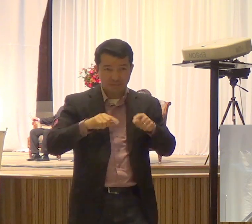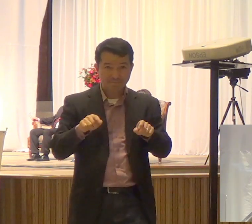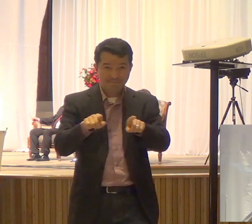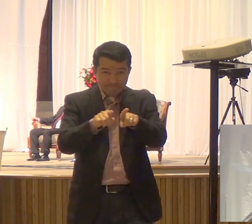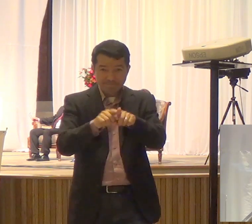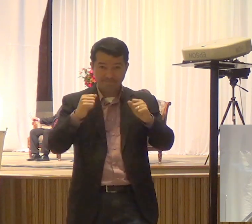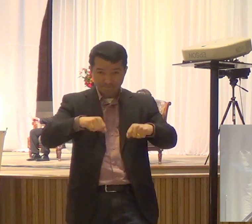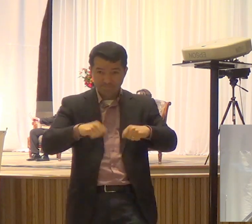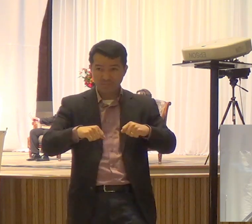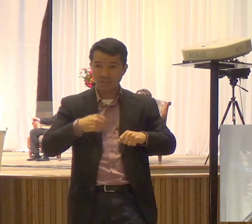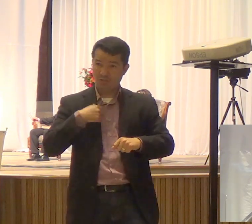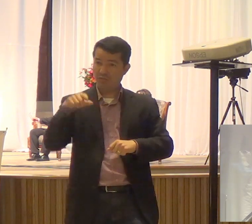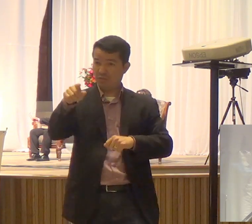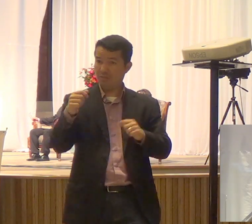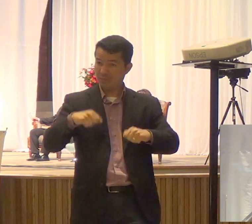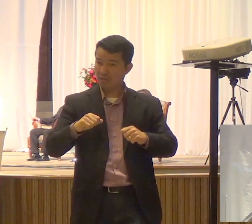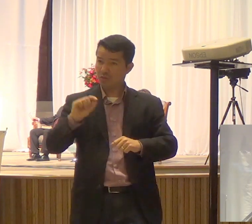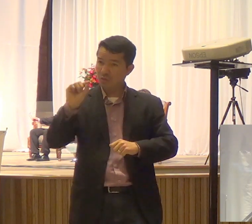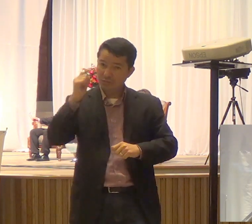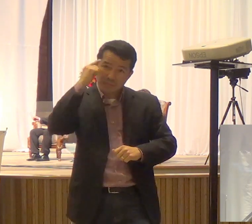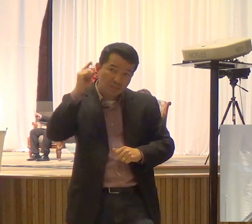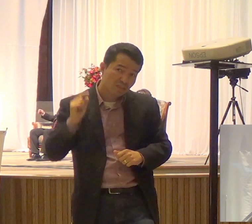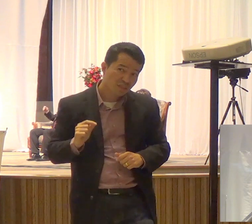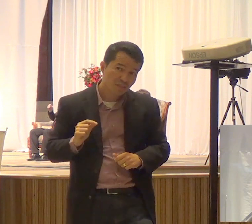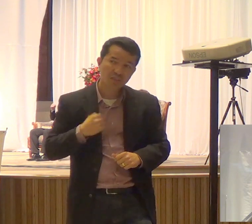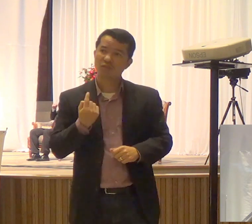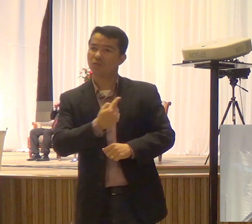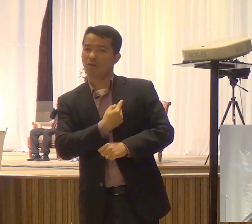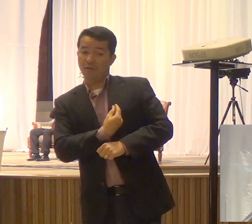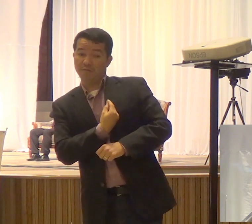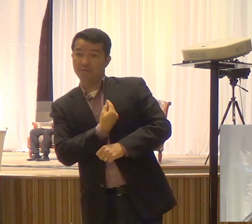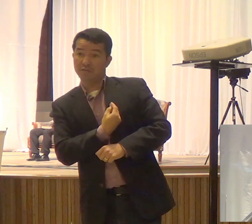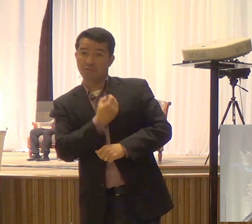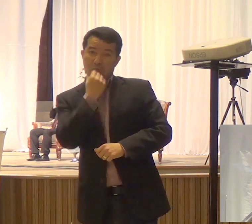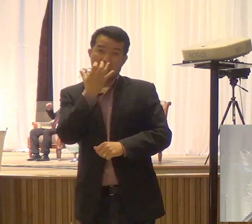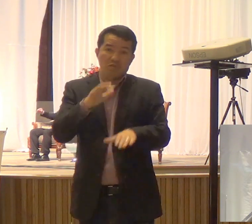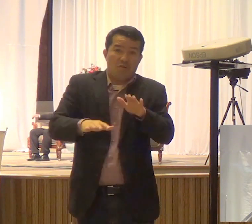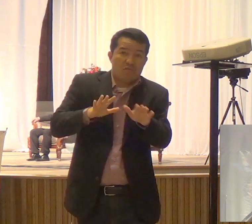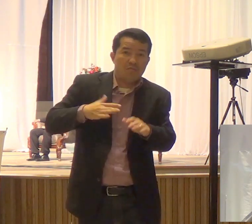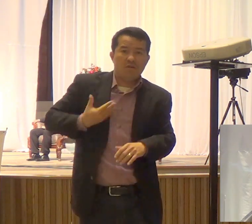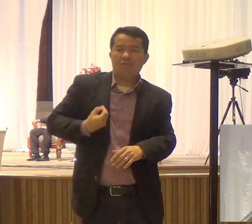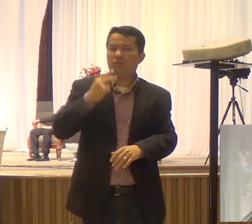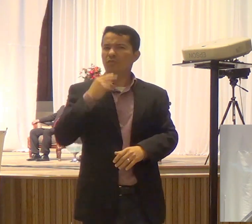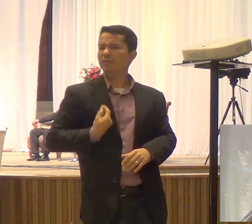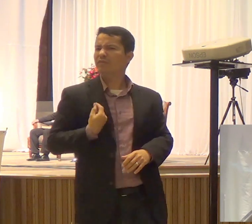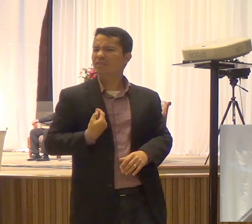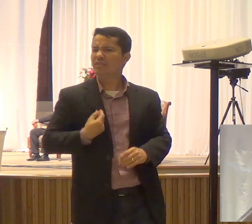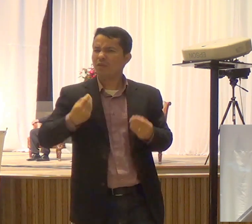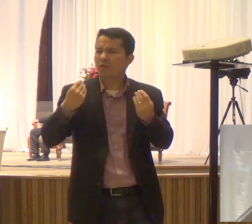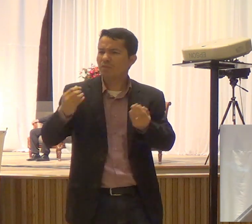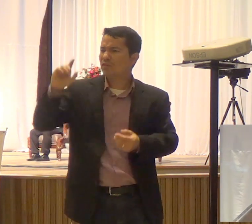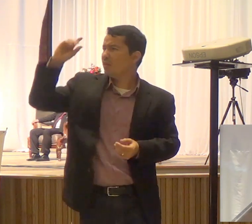ousar caminhar fora daquilo que o Senhor planejou para a gente, da boa vida, da boa vontade dEle para nós, é Ele